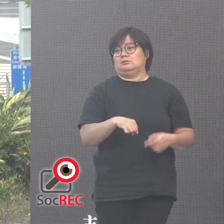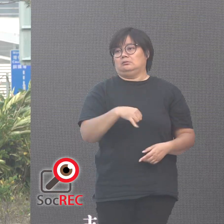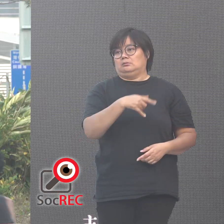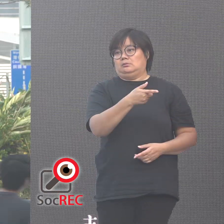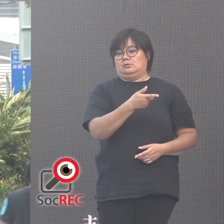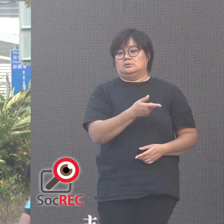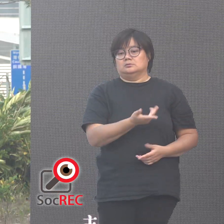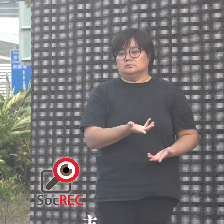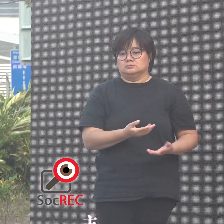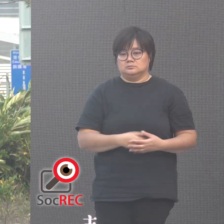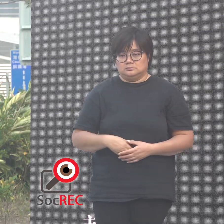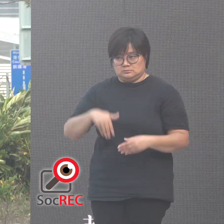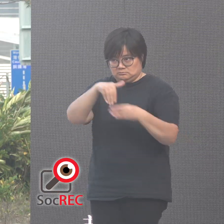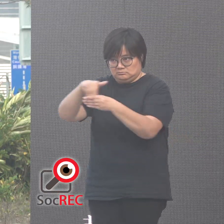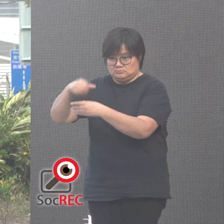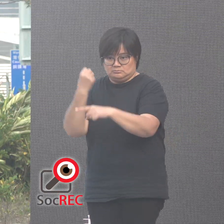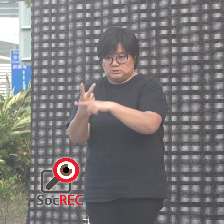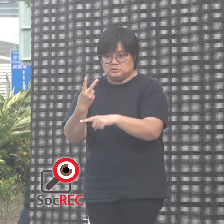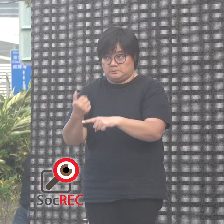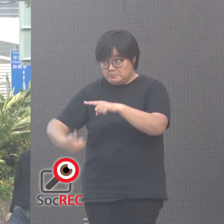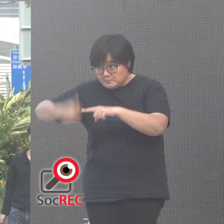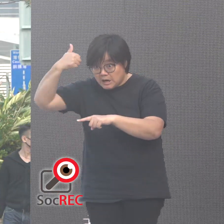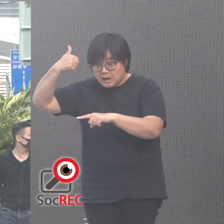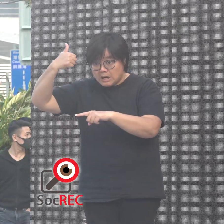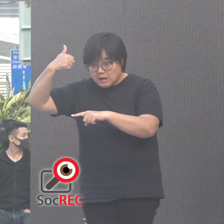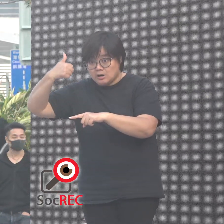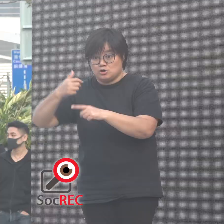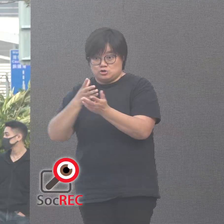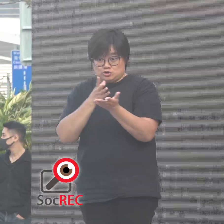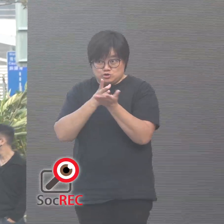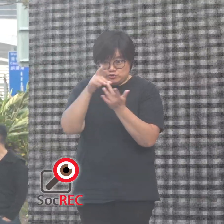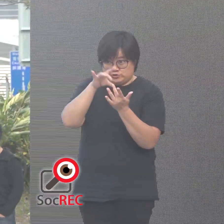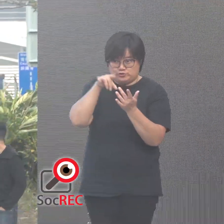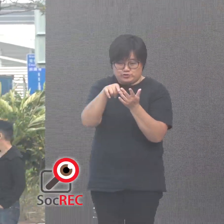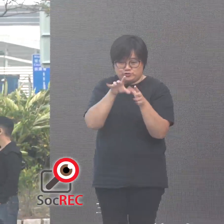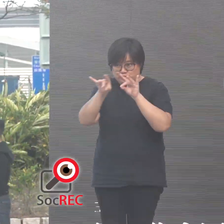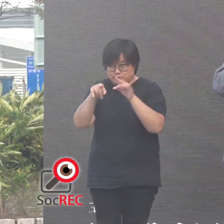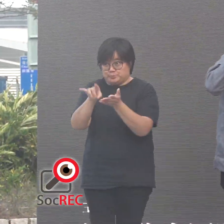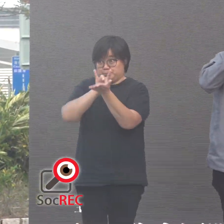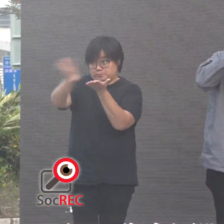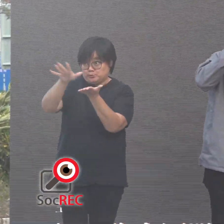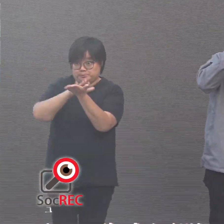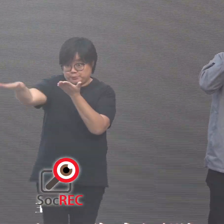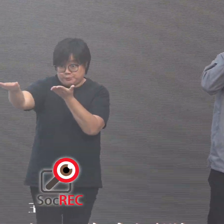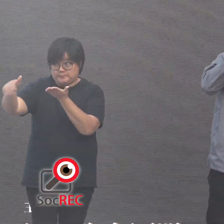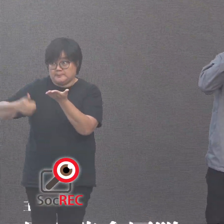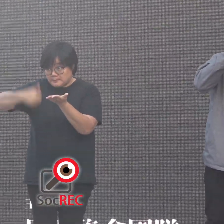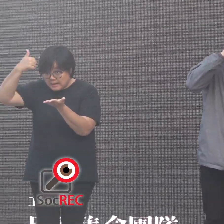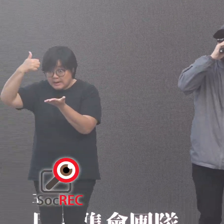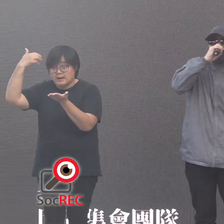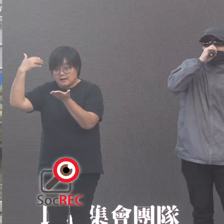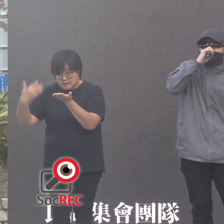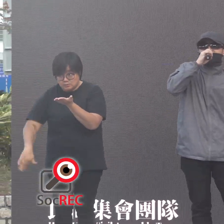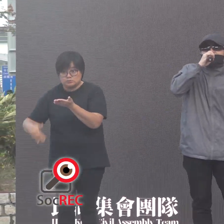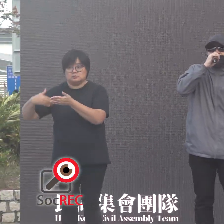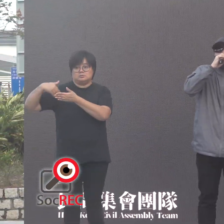我要爭普選，廢除功能組別，我要爭普選，廢除功能組別，我要爭普選，